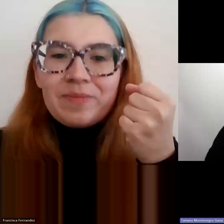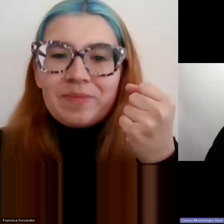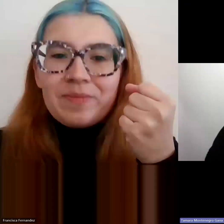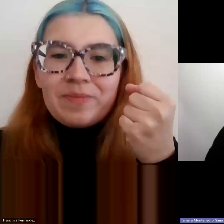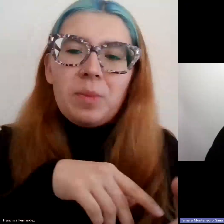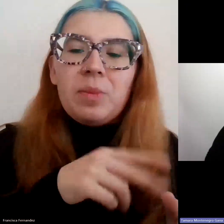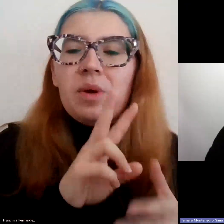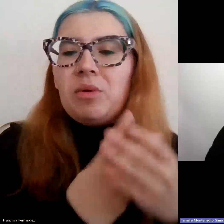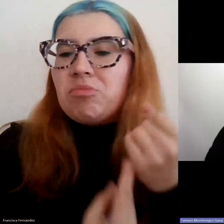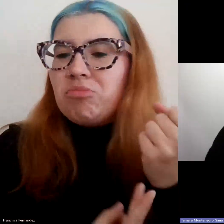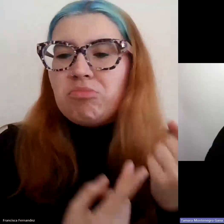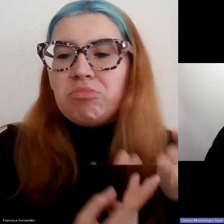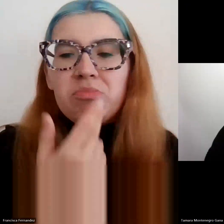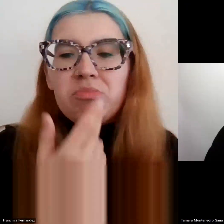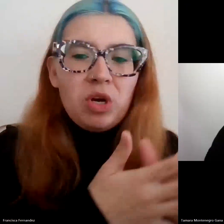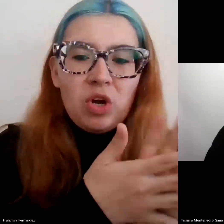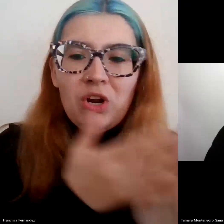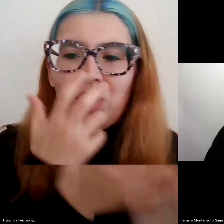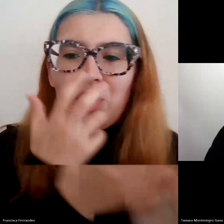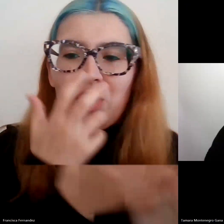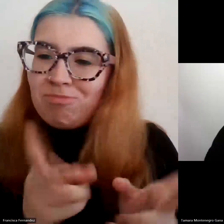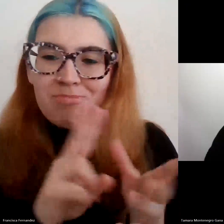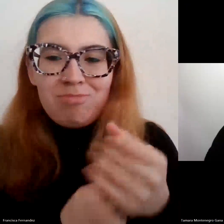ser bilingüe a la vez,